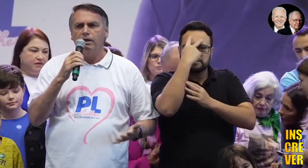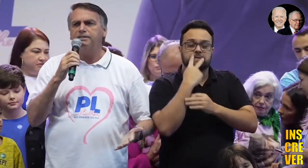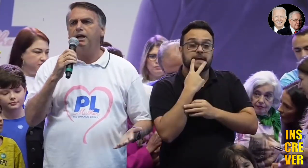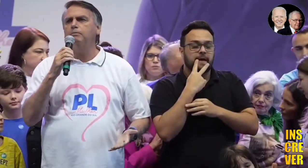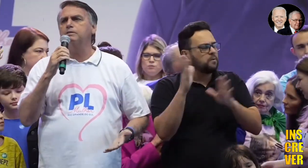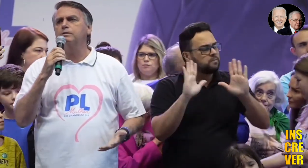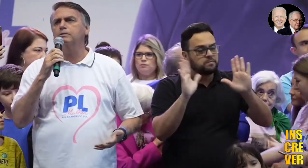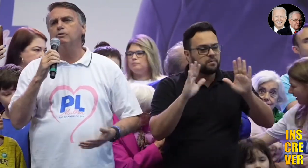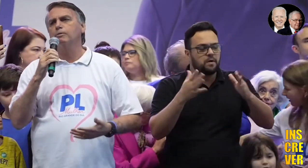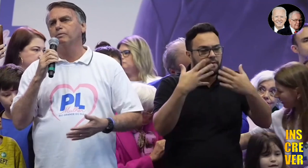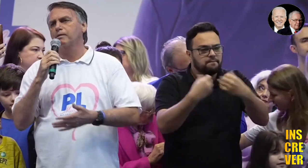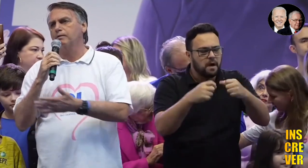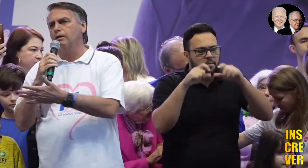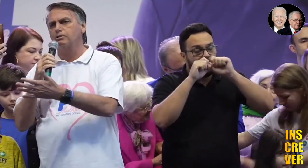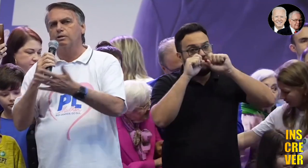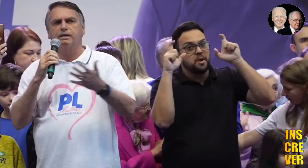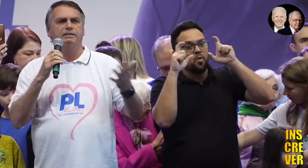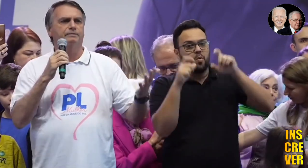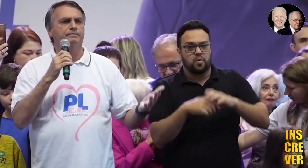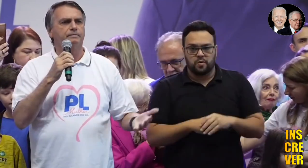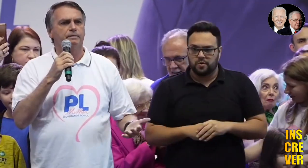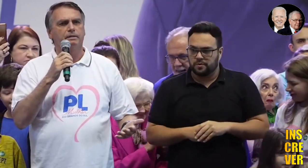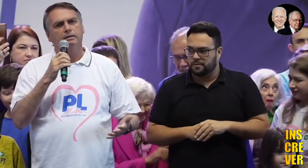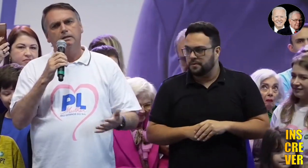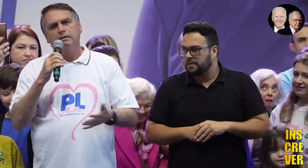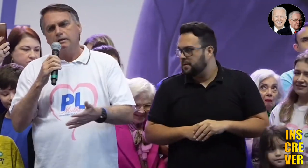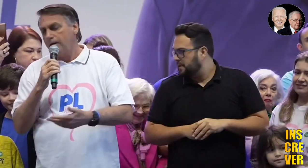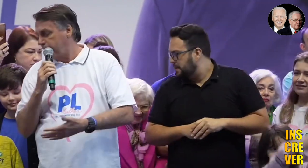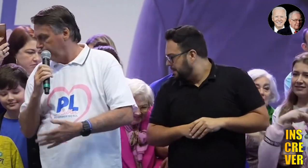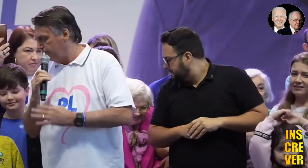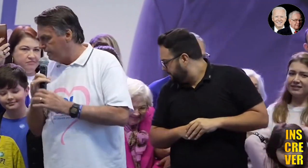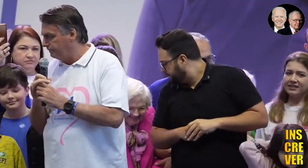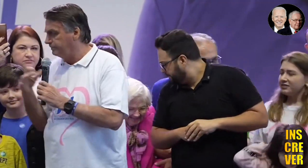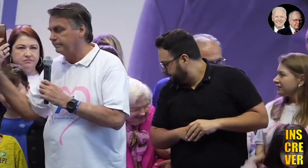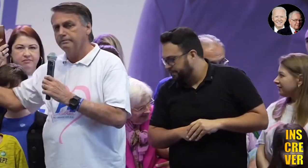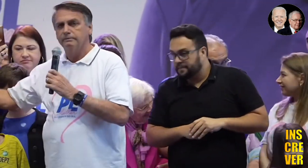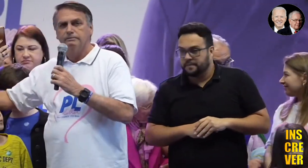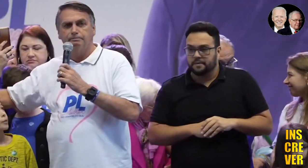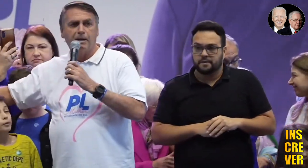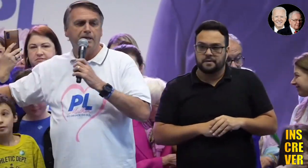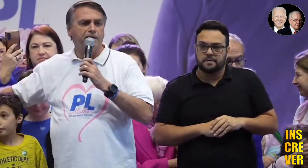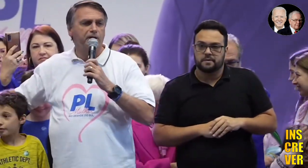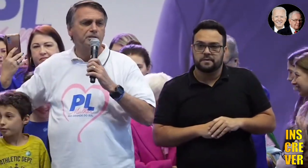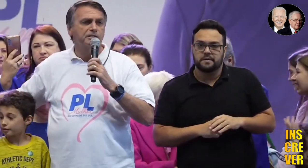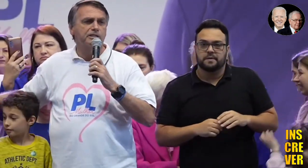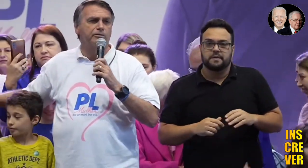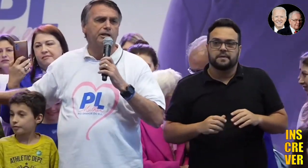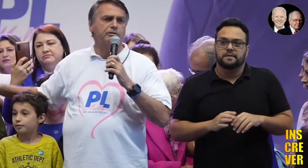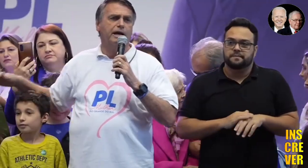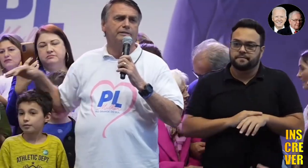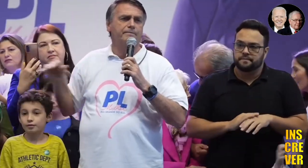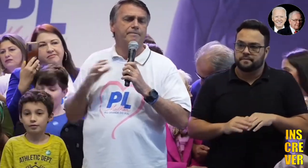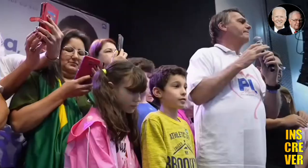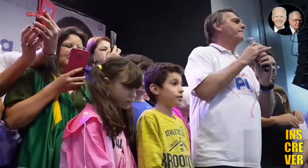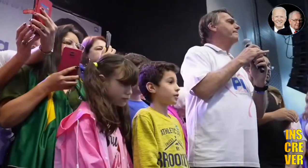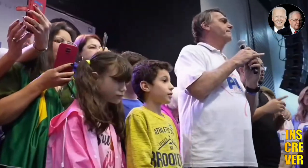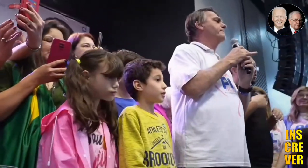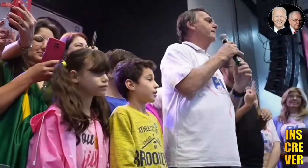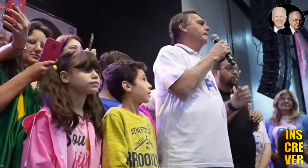E nós temos um compromisso, nós todos aqui. Com aqueles, né, pequeninos que estão ao nosso lado.